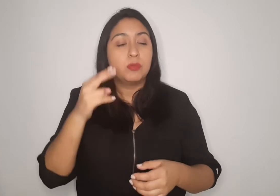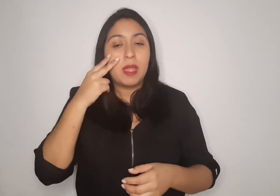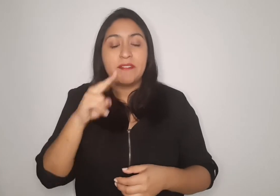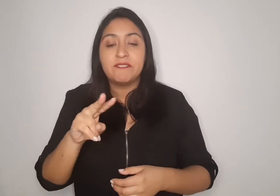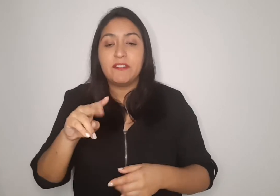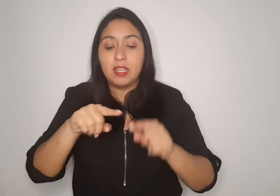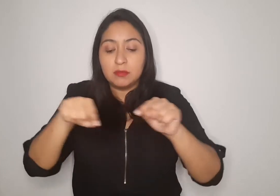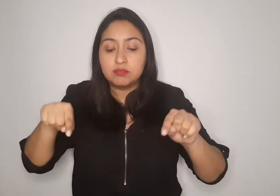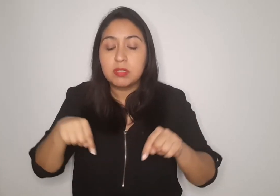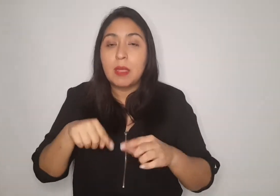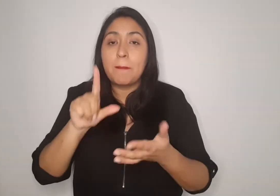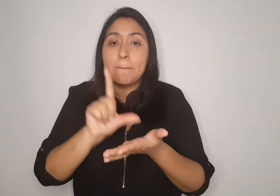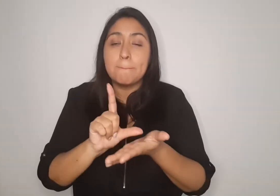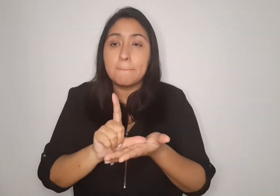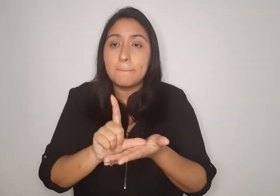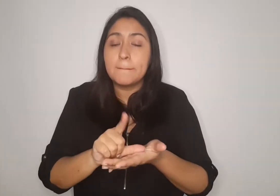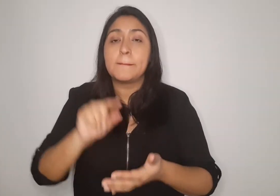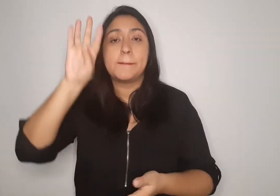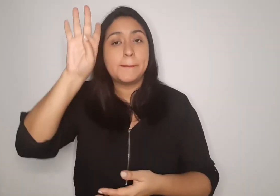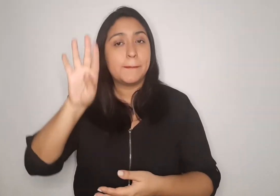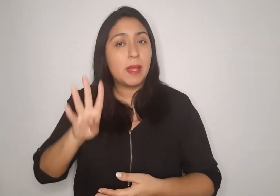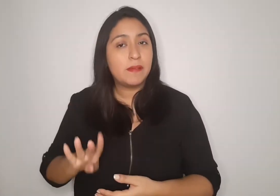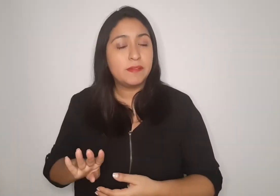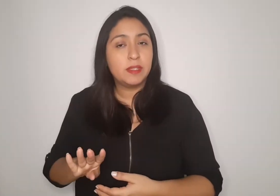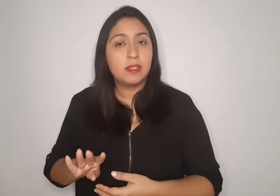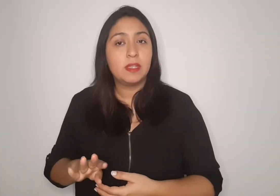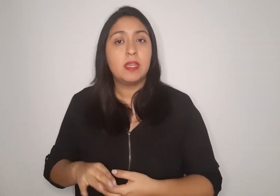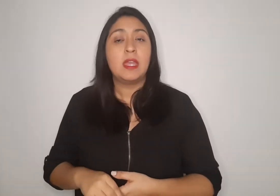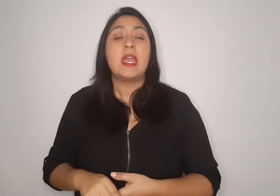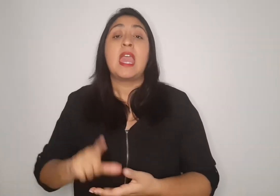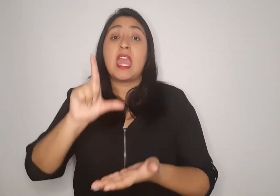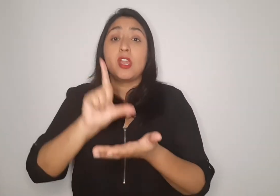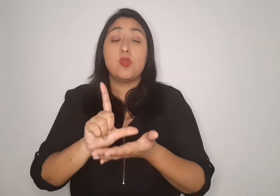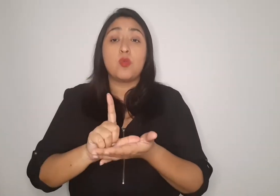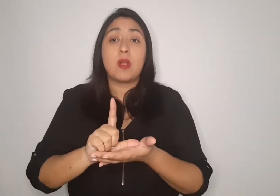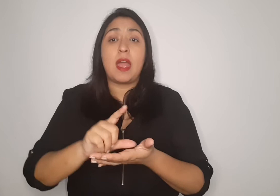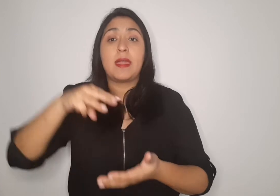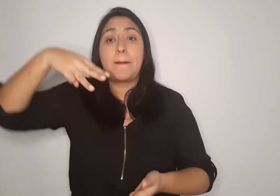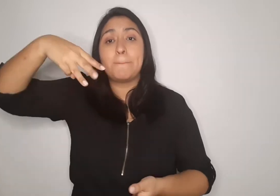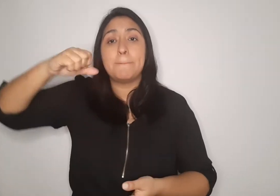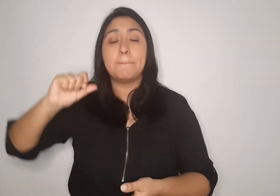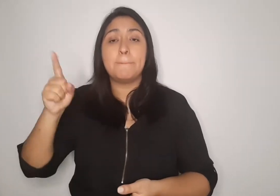espacio, ¿verdad?, del MAVI, el espacio en este caso del MAS, ¿cierto?, del Museo de Arte